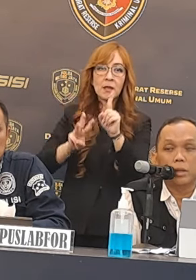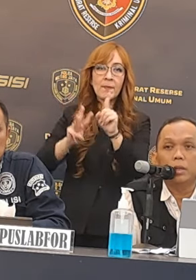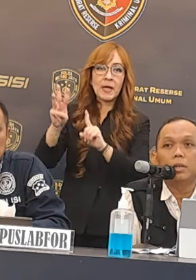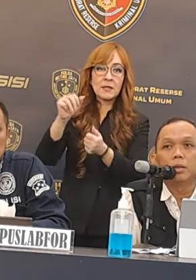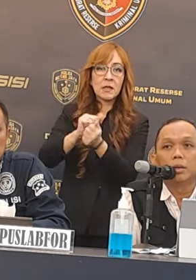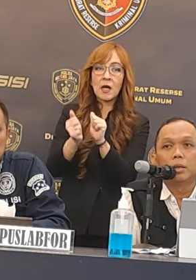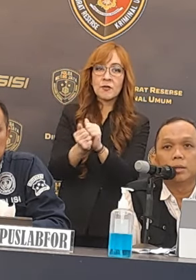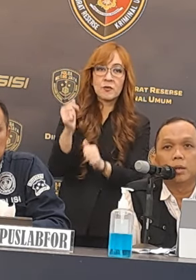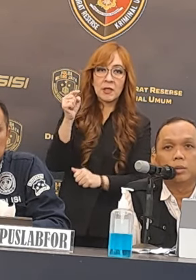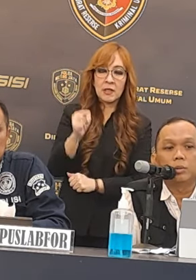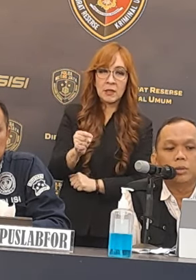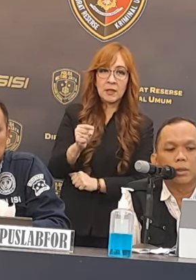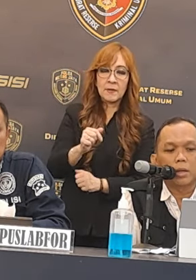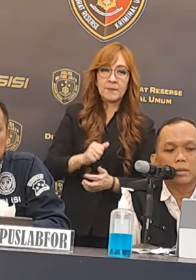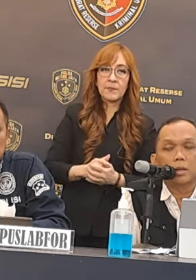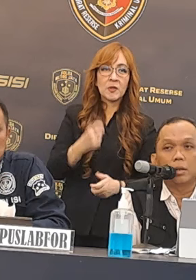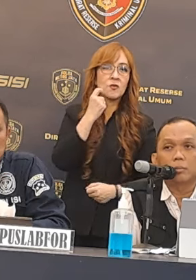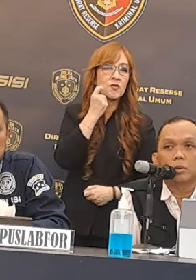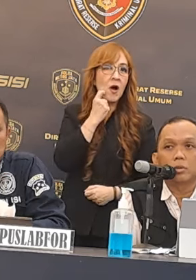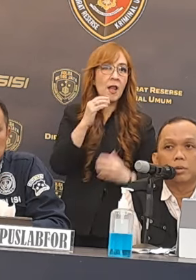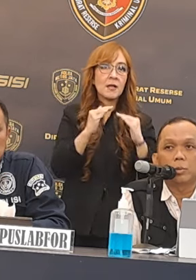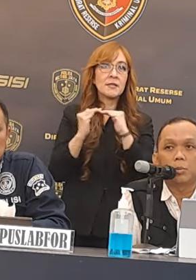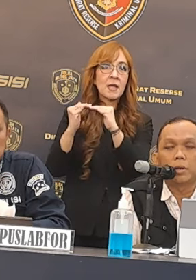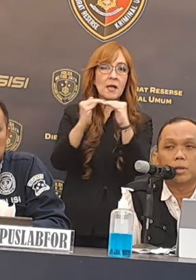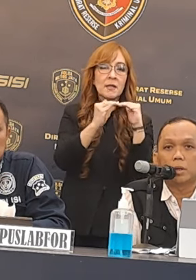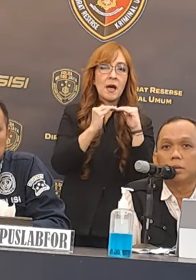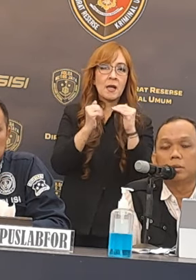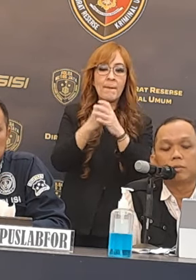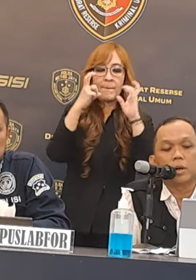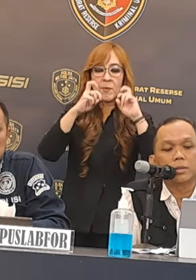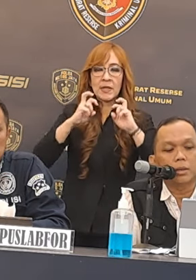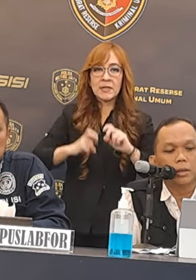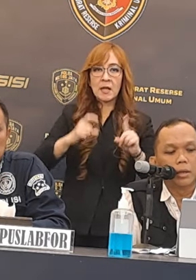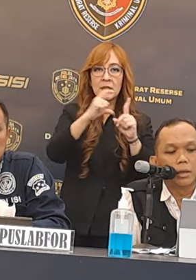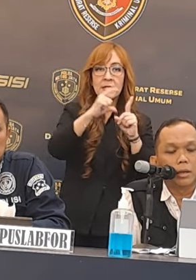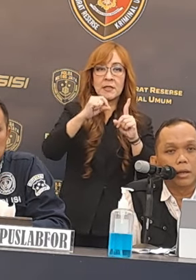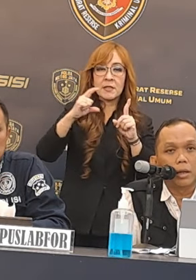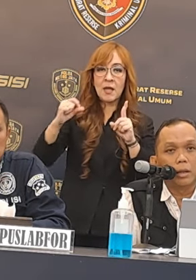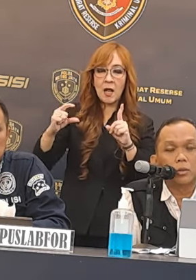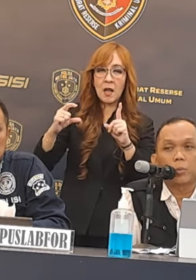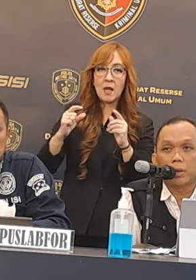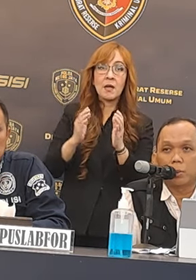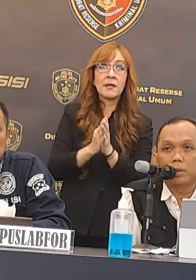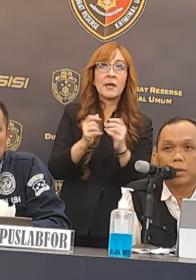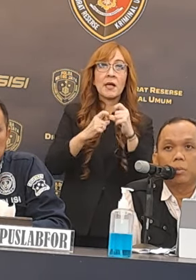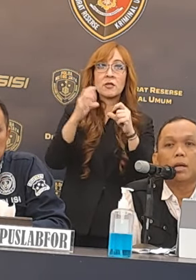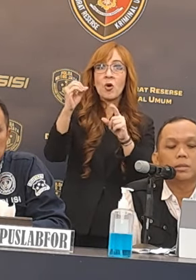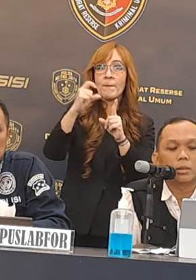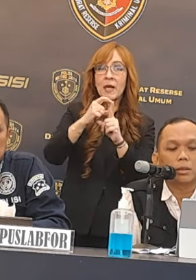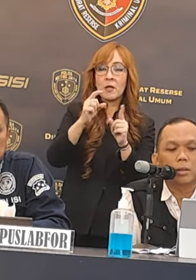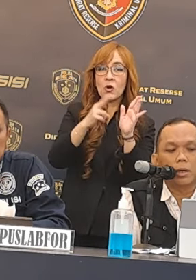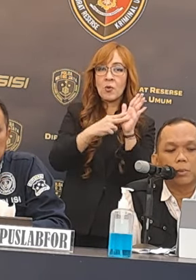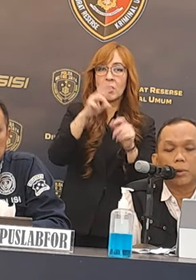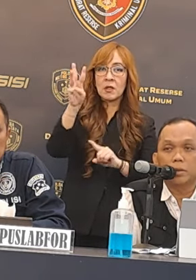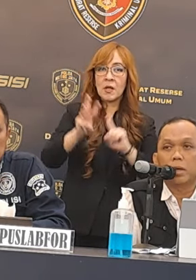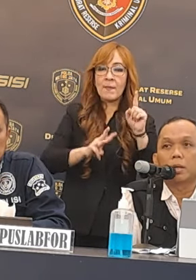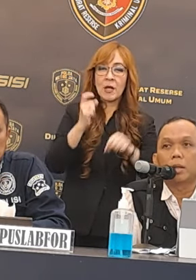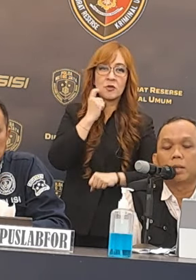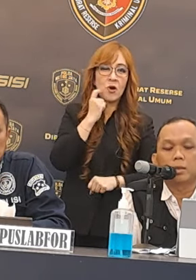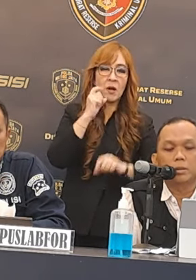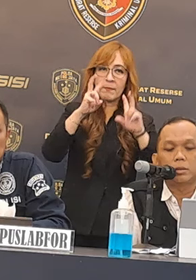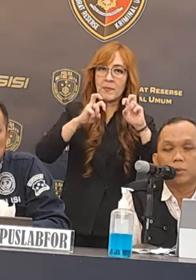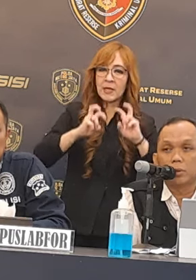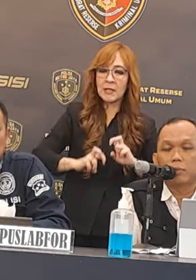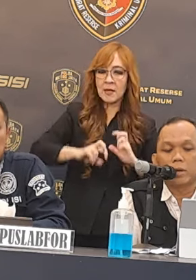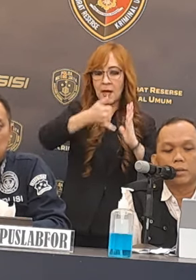pada kasus ini, yaitu tentang standar prosedur pemeriksaan digital forensik, dan SOP nomor 13 tentang pemeriksaan